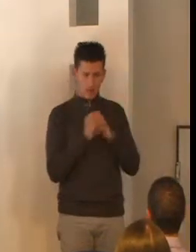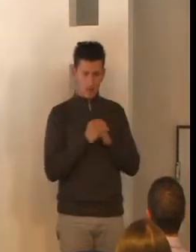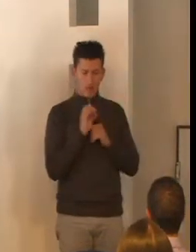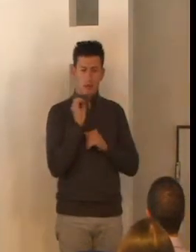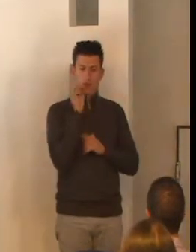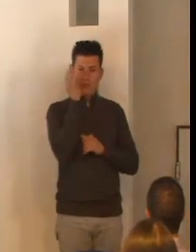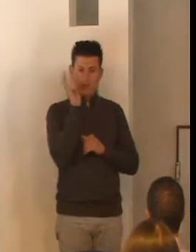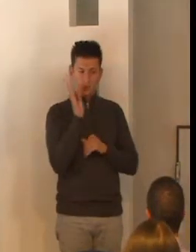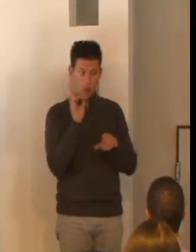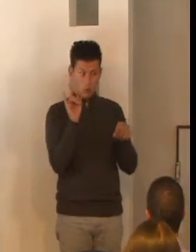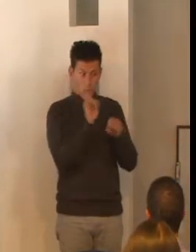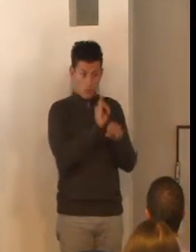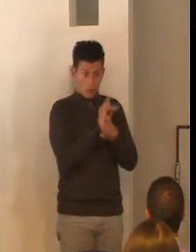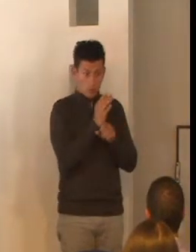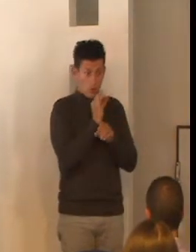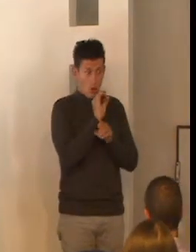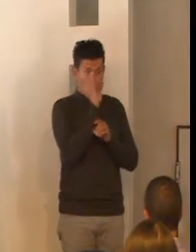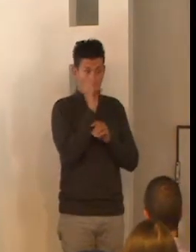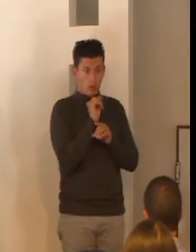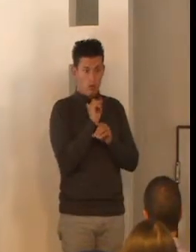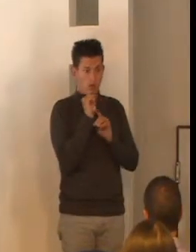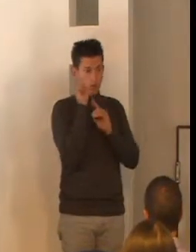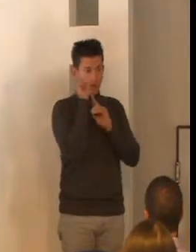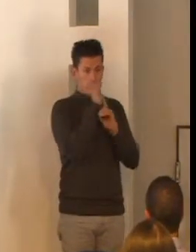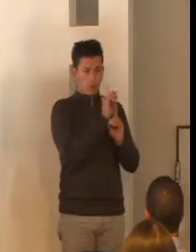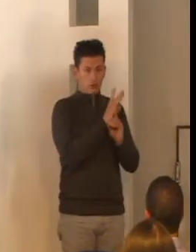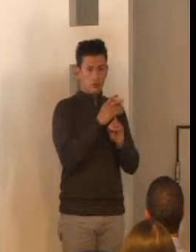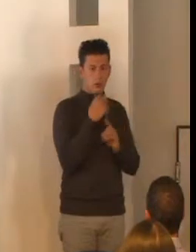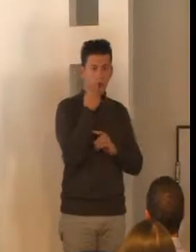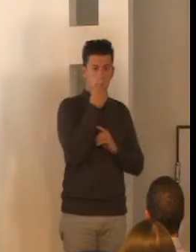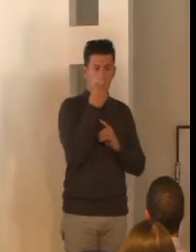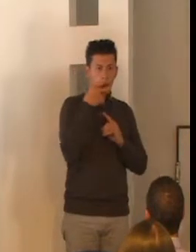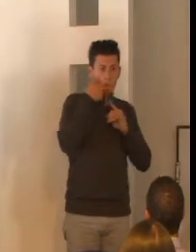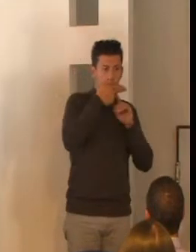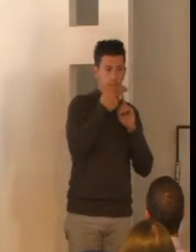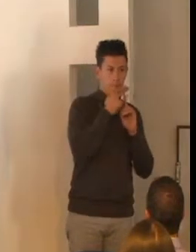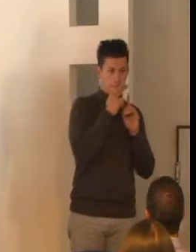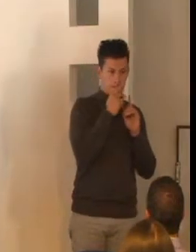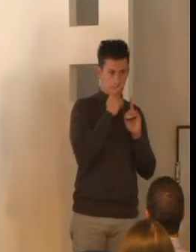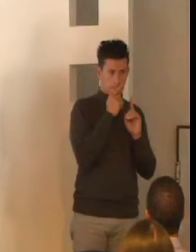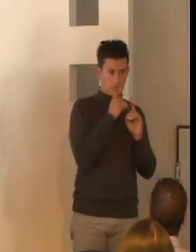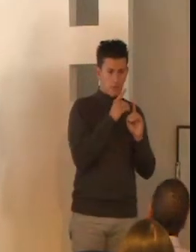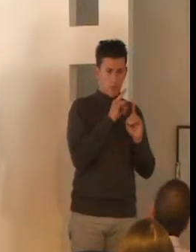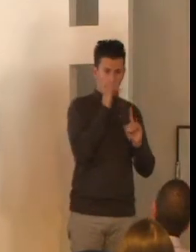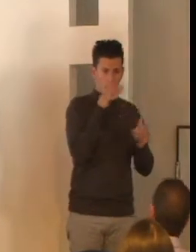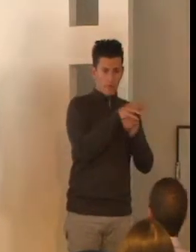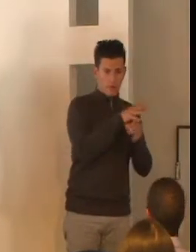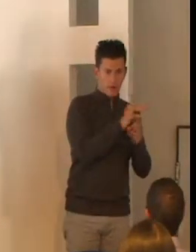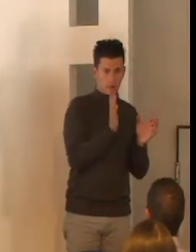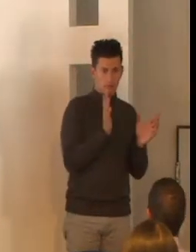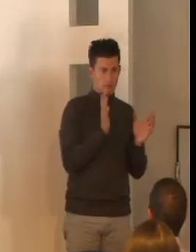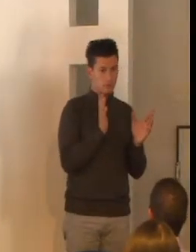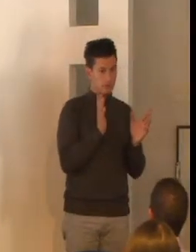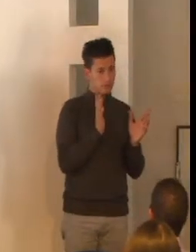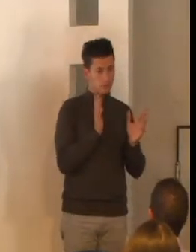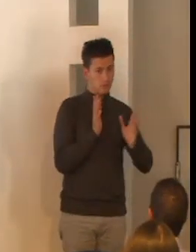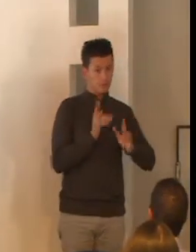uso entonces voy a inhibir los procesos del habla, etcétera, etcétera, etcétera. Entonces,